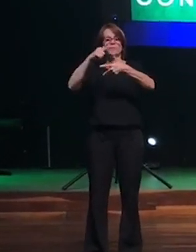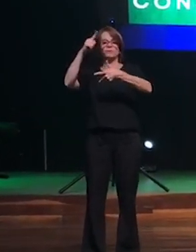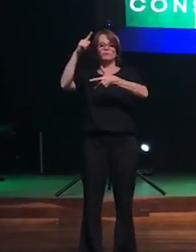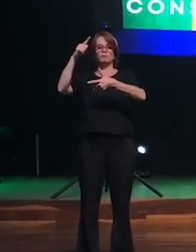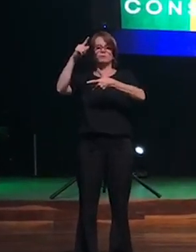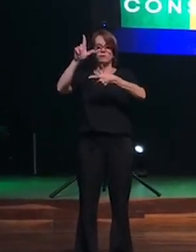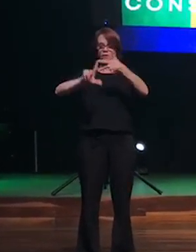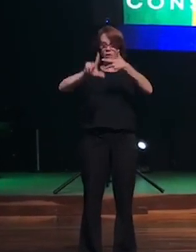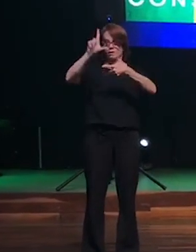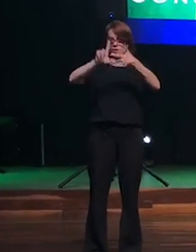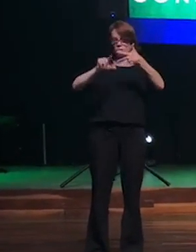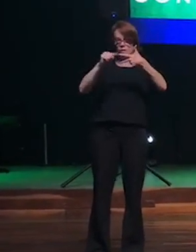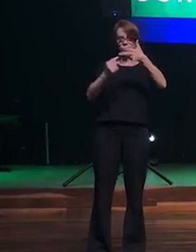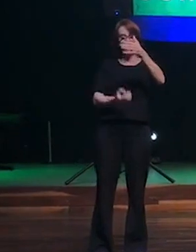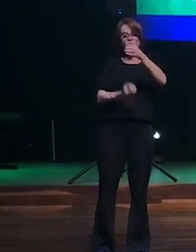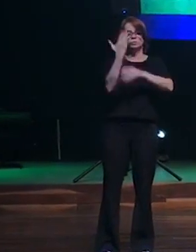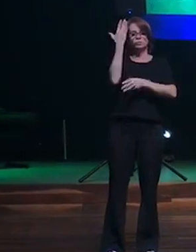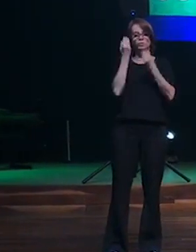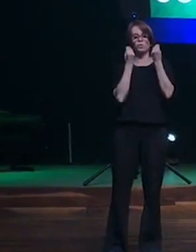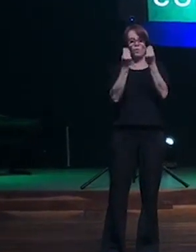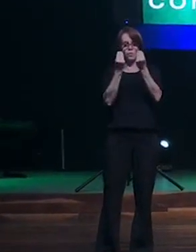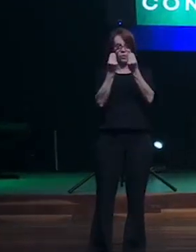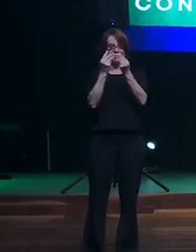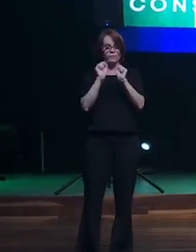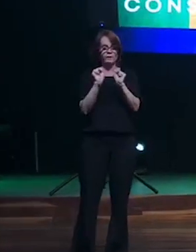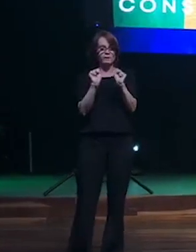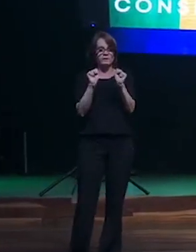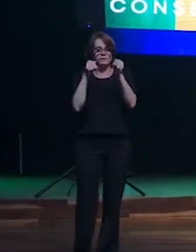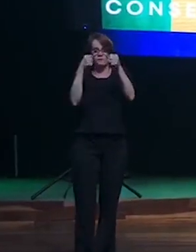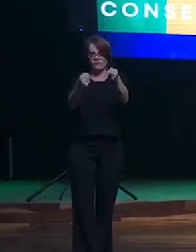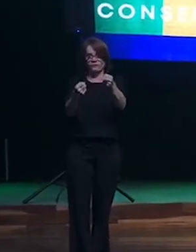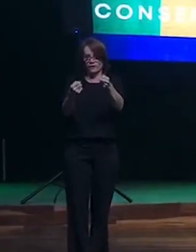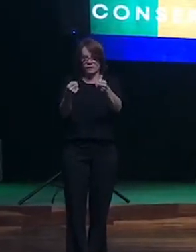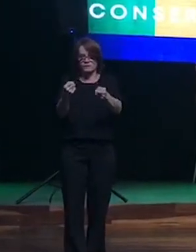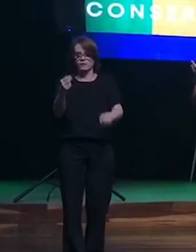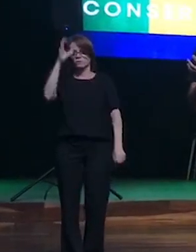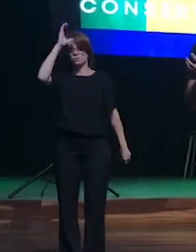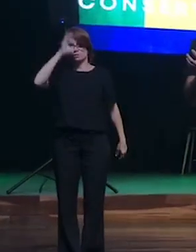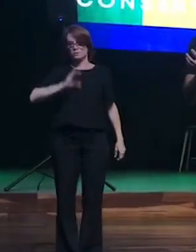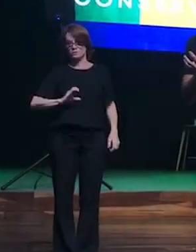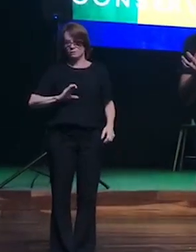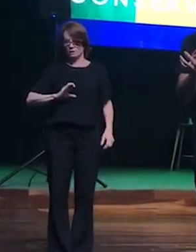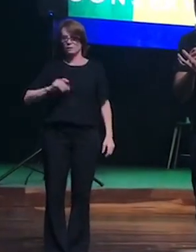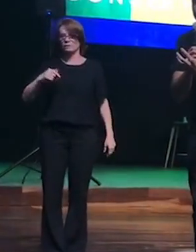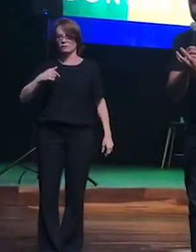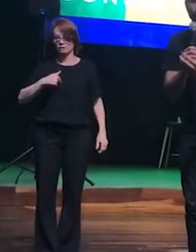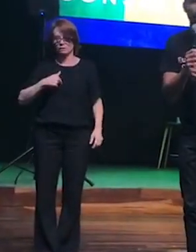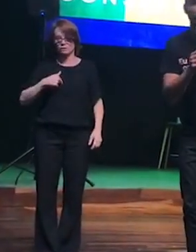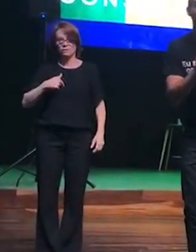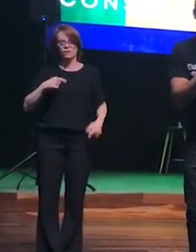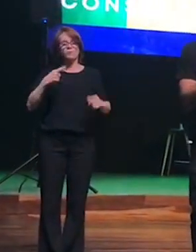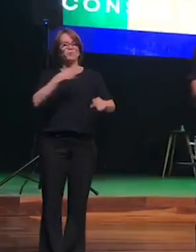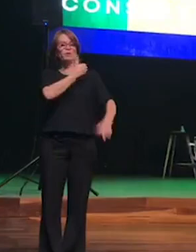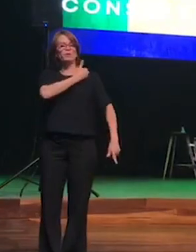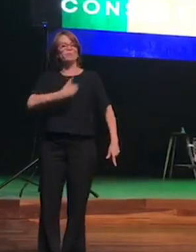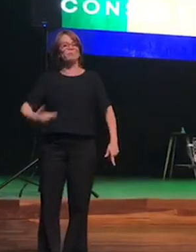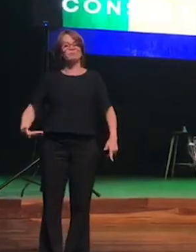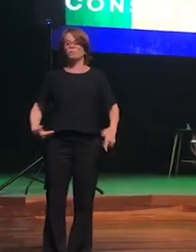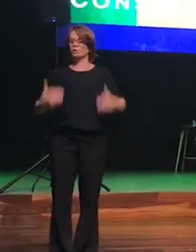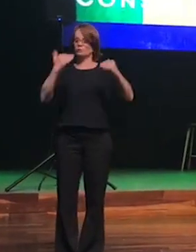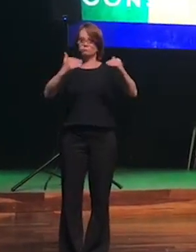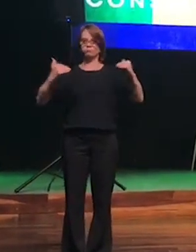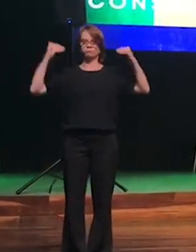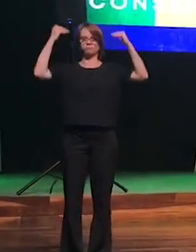nasce como defesa do cidadão em relação ao Estado absolutista. O